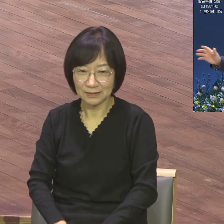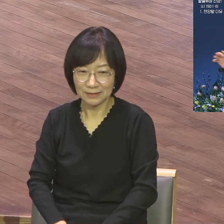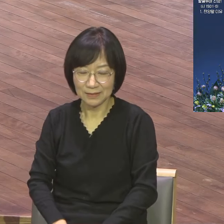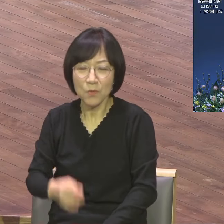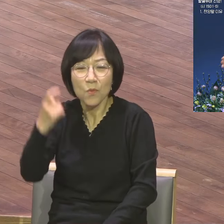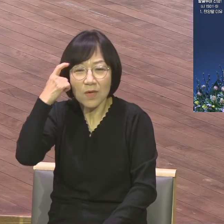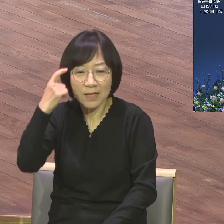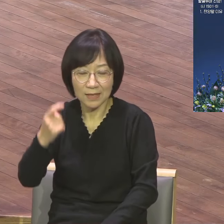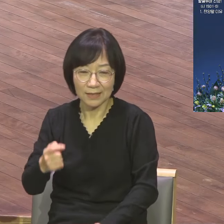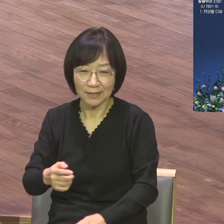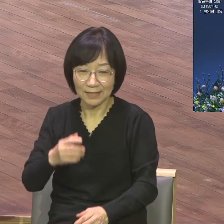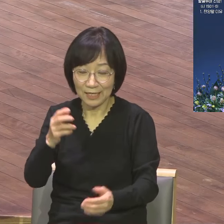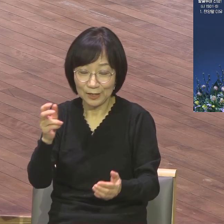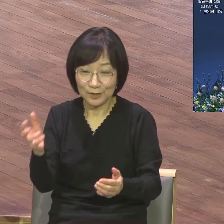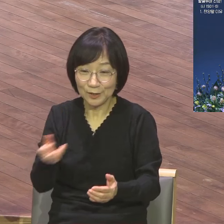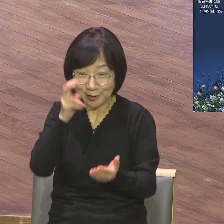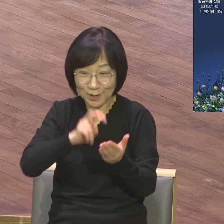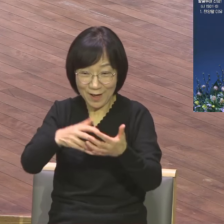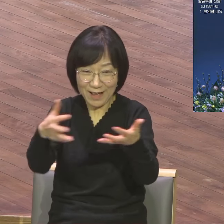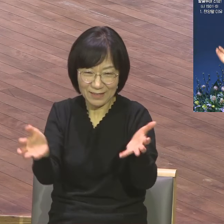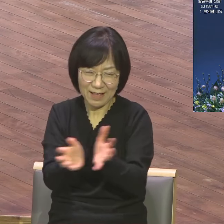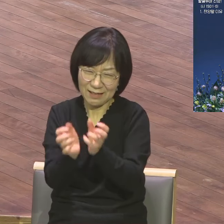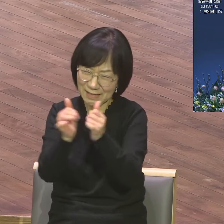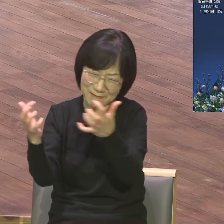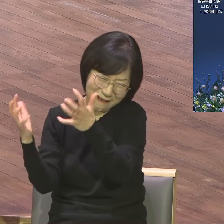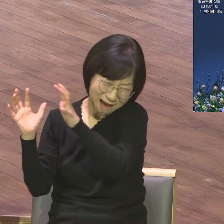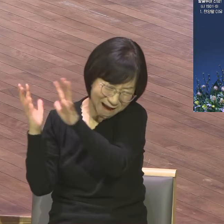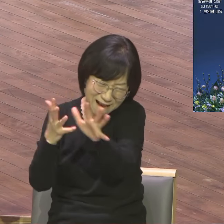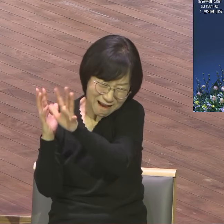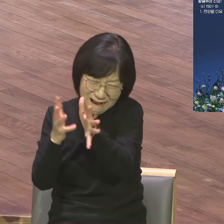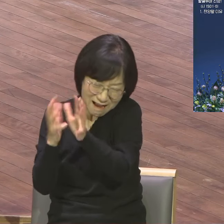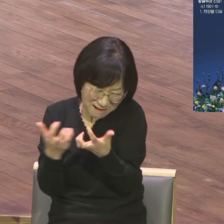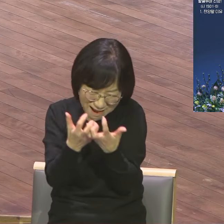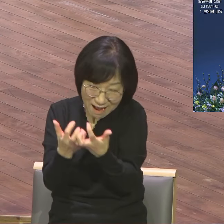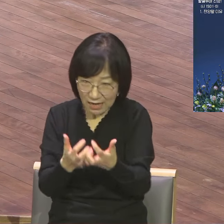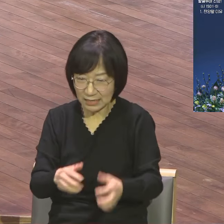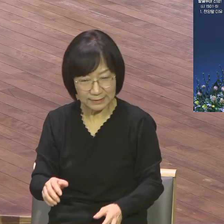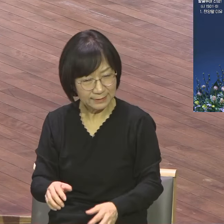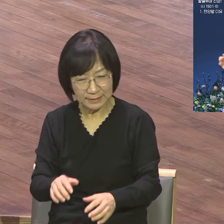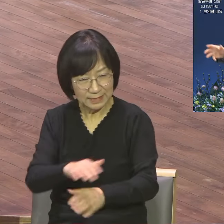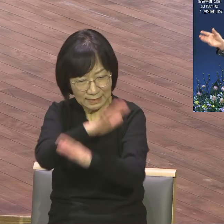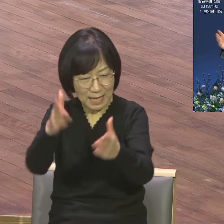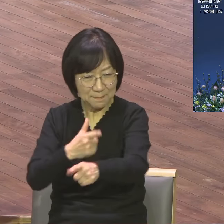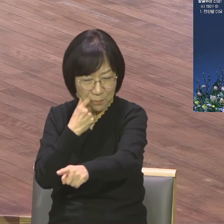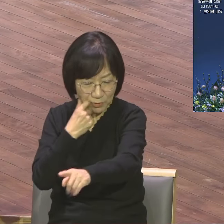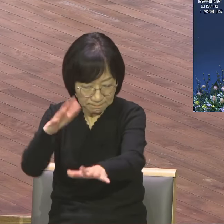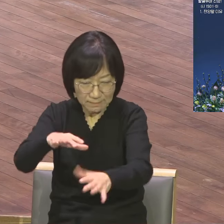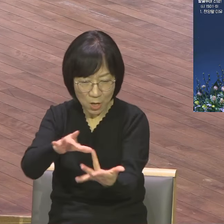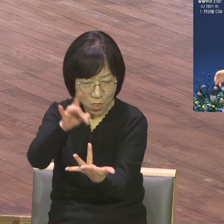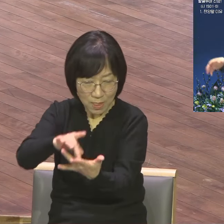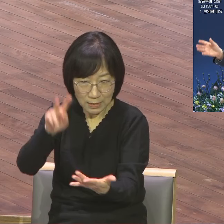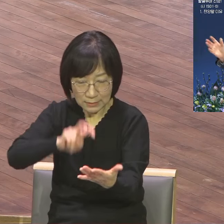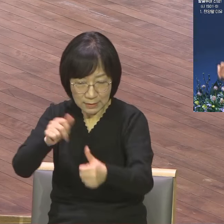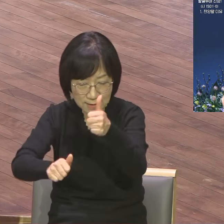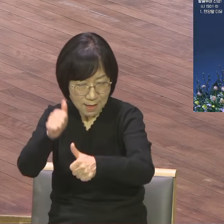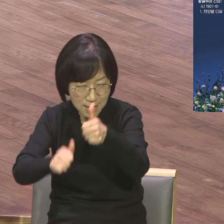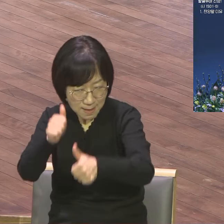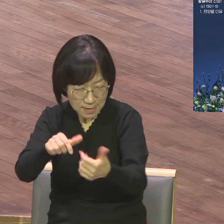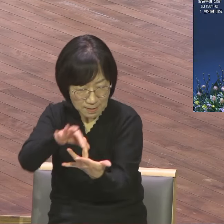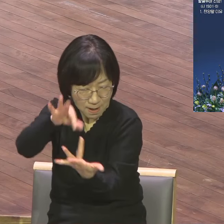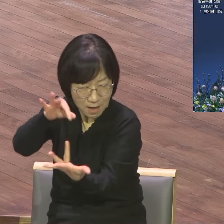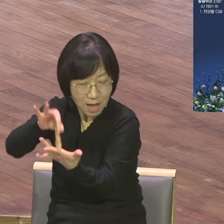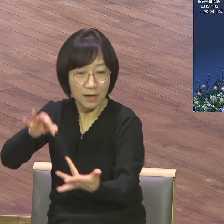되고 막 거기서 테스트해가지고 시험쳐가지고 떨어지고 그래야 돼요. 가고 싶어도 못 가야 돼. 아무나 개나 고등에 당하면 안